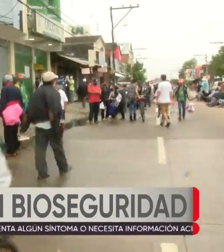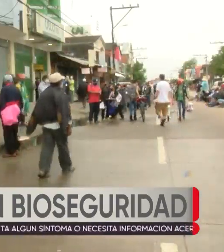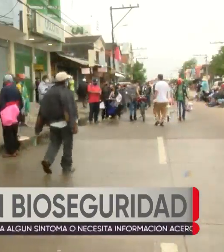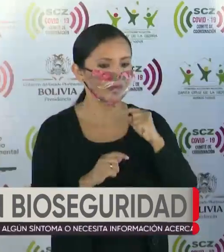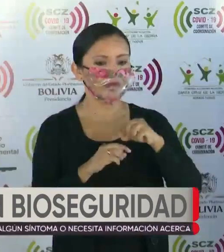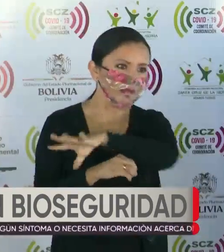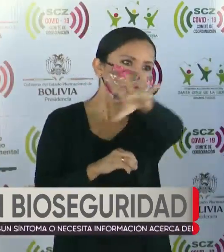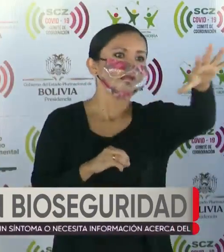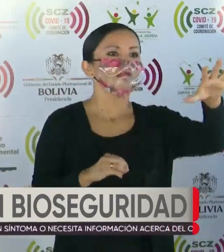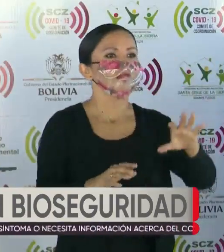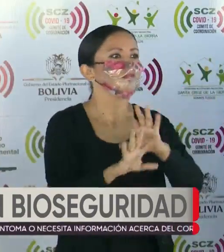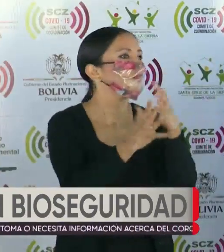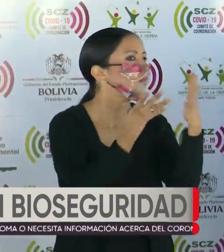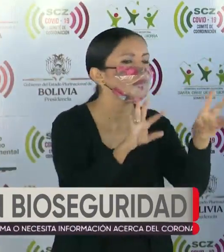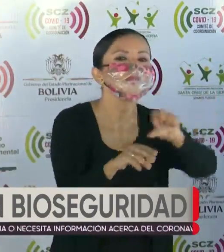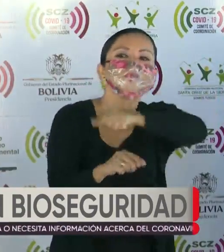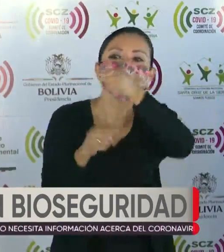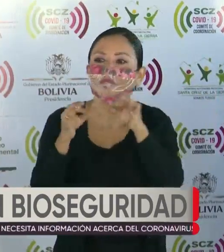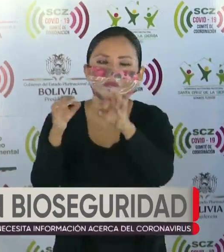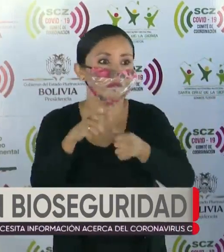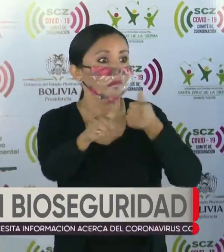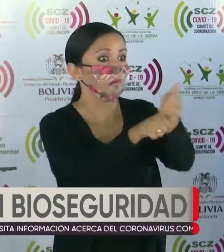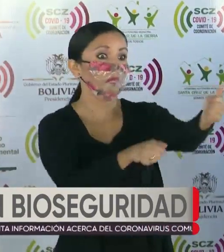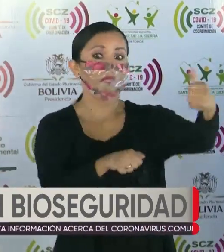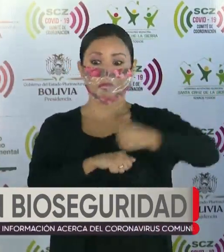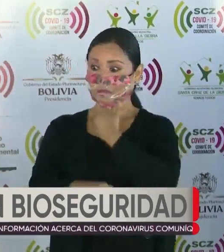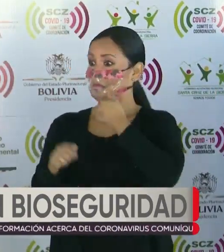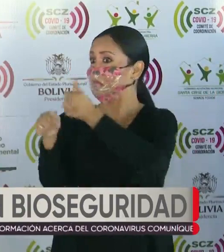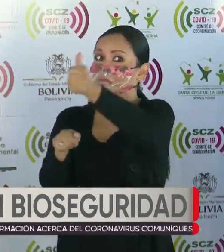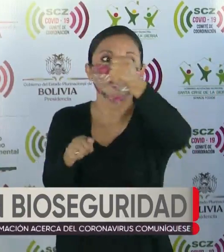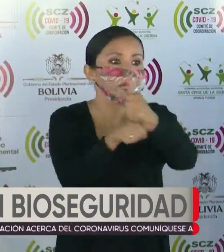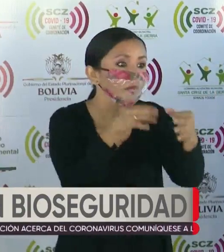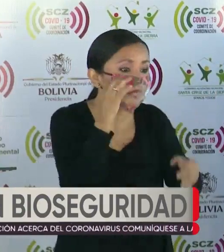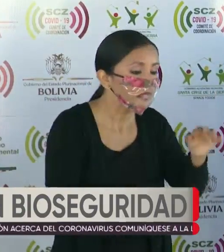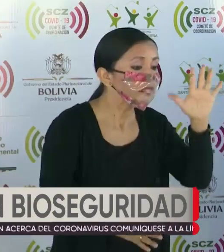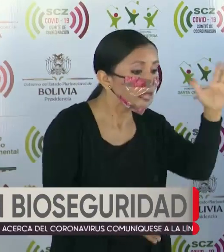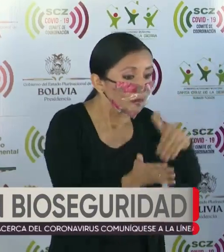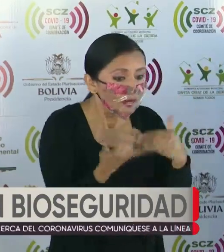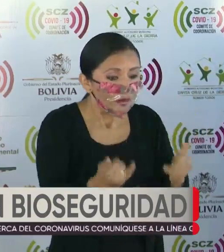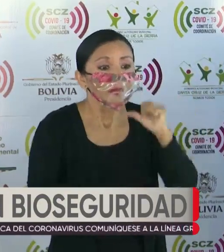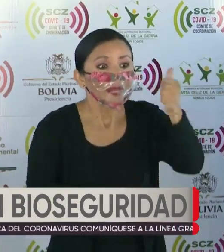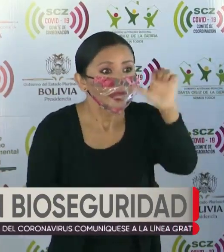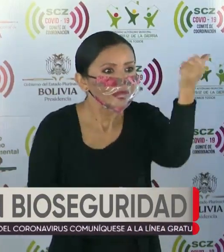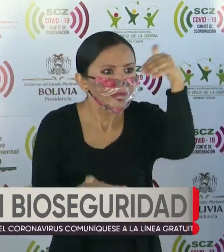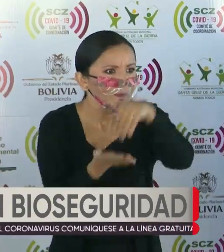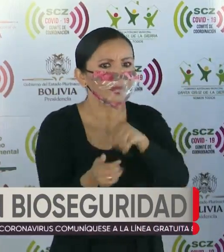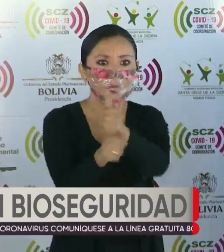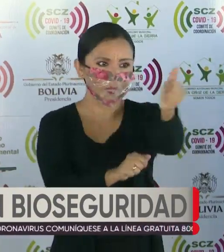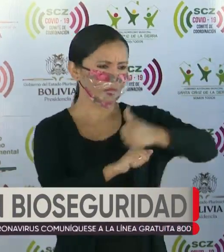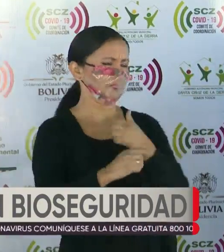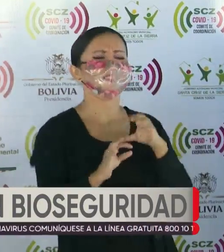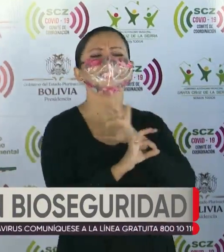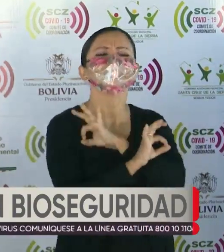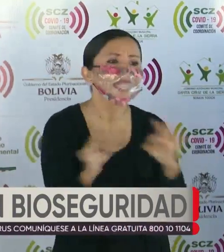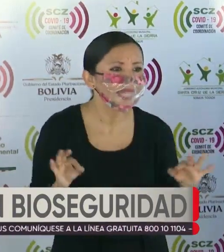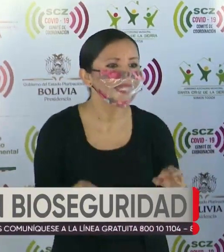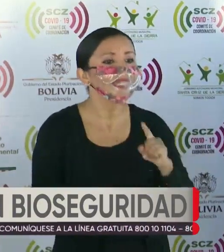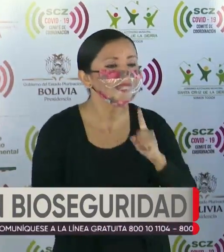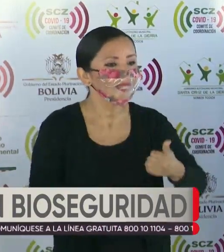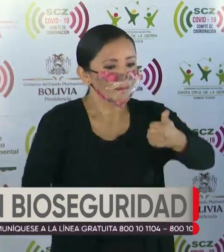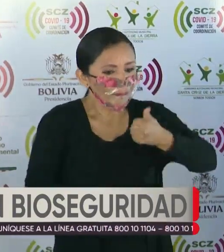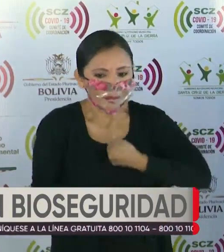posibilidad. Nadie puede tener la culpa si en vez de 5.000 tenemos 10.000 o 20.000. Nuestra obligación es